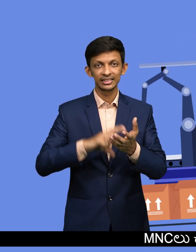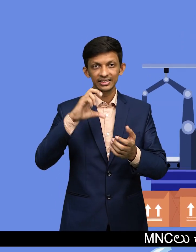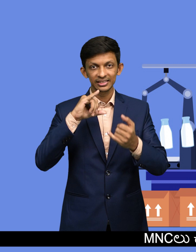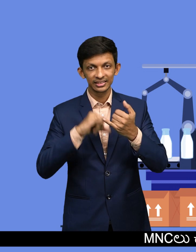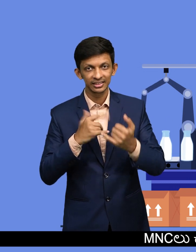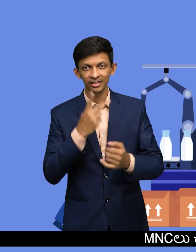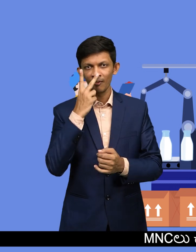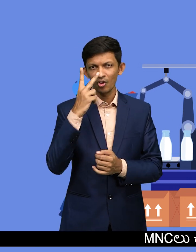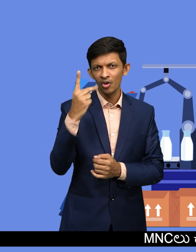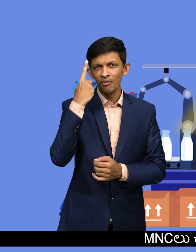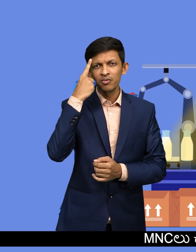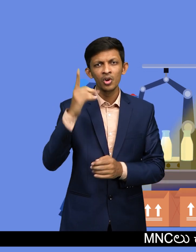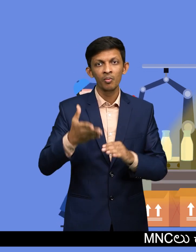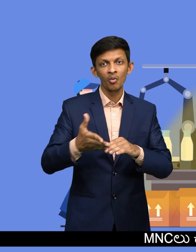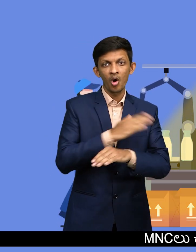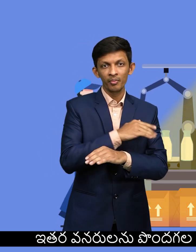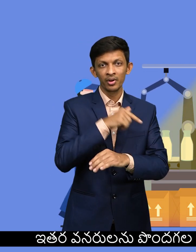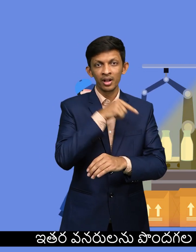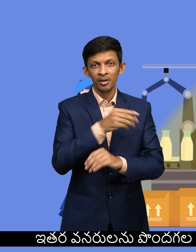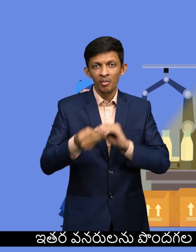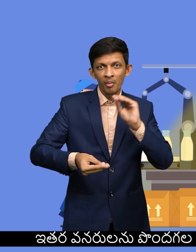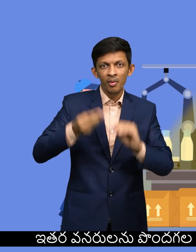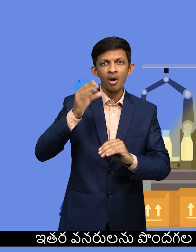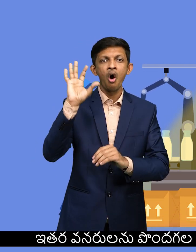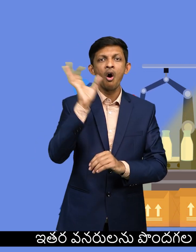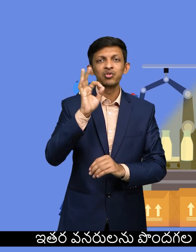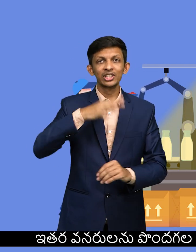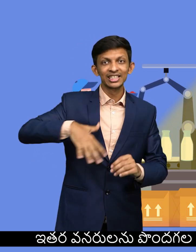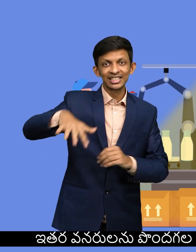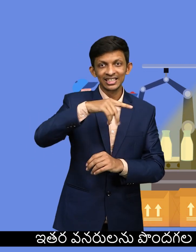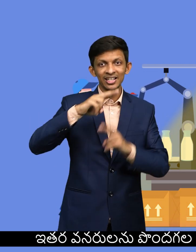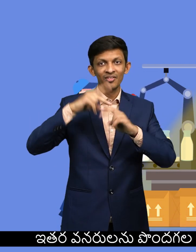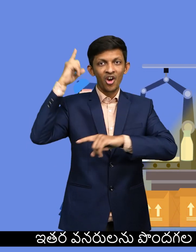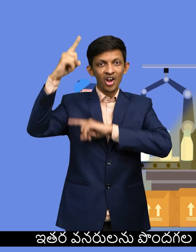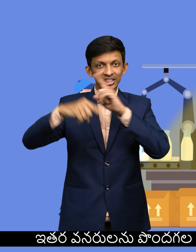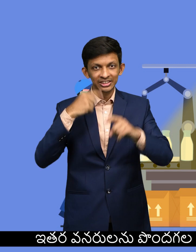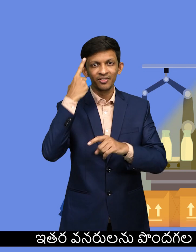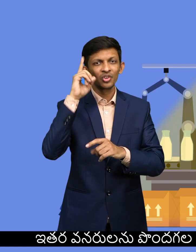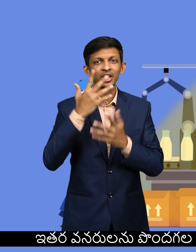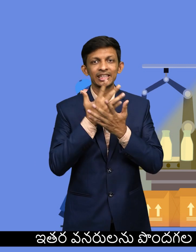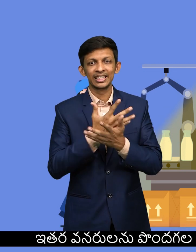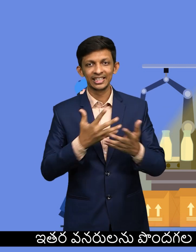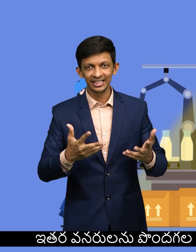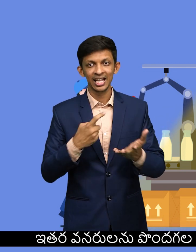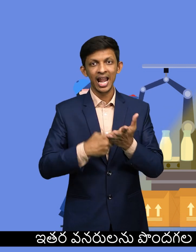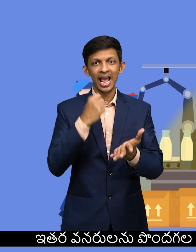ఎంఎన్సీలు చౌక కార్మికులు మరియు ఇతర వనరులను పొందగల ప్రాంతాలలో ఉత్పత్తి కోసం కార్యాలయాలు